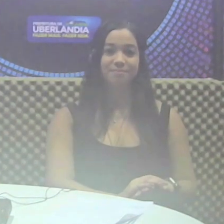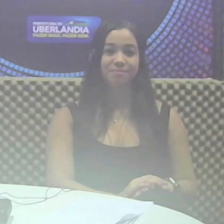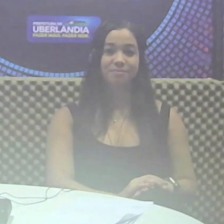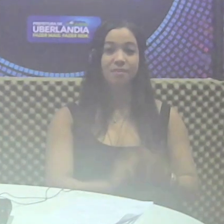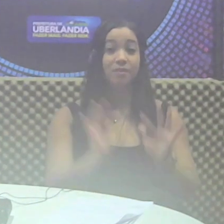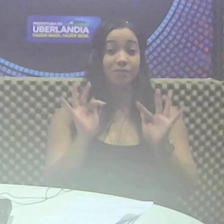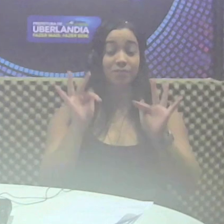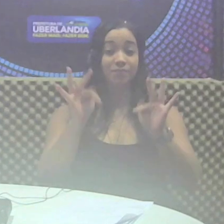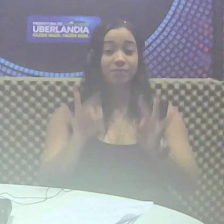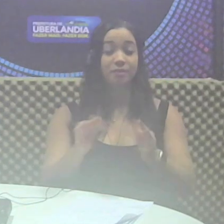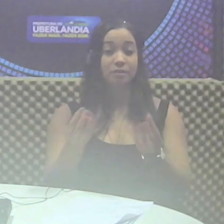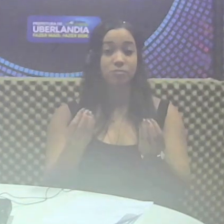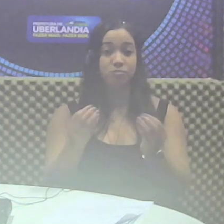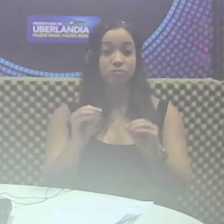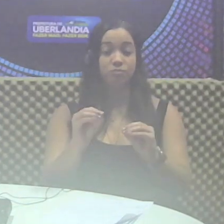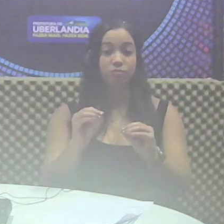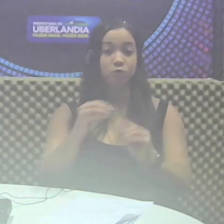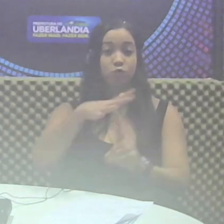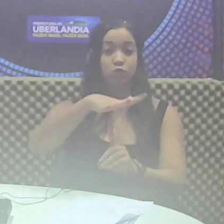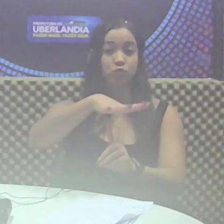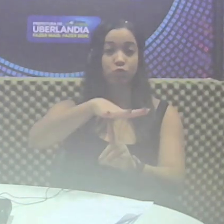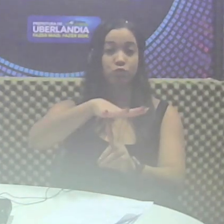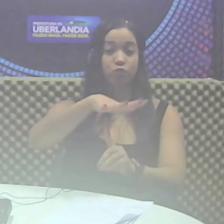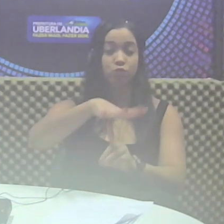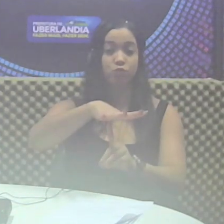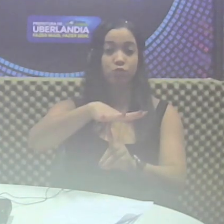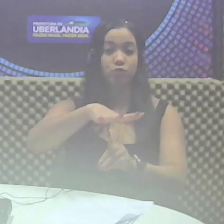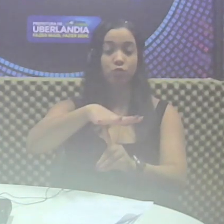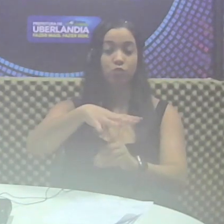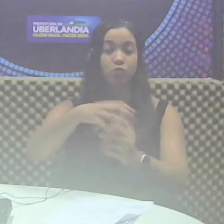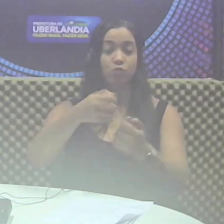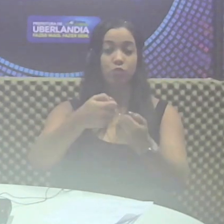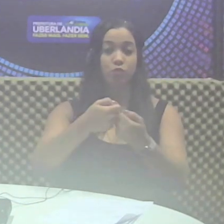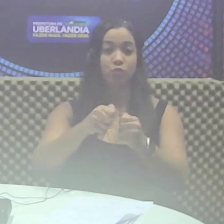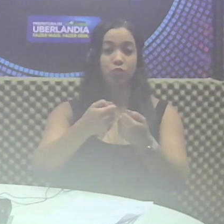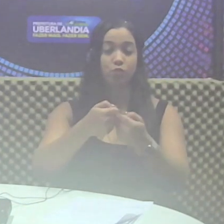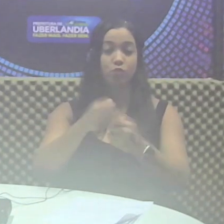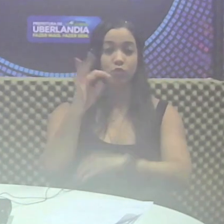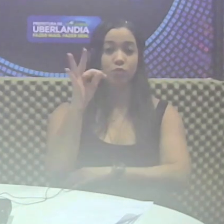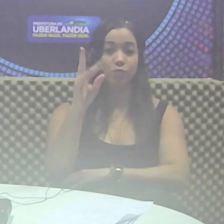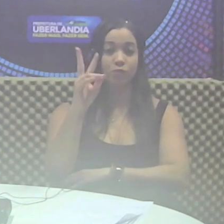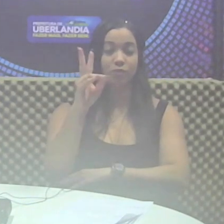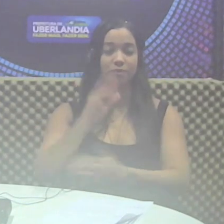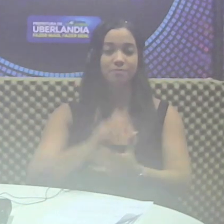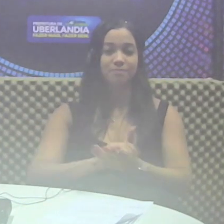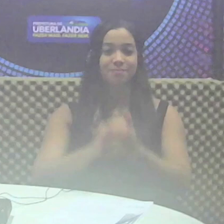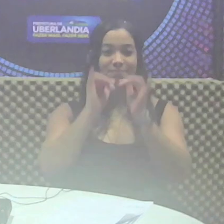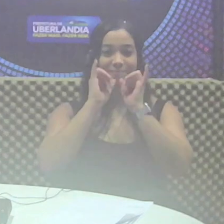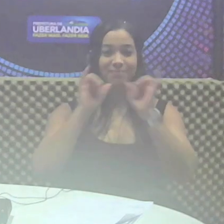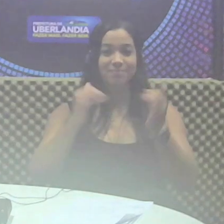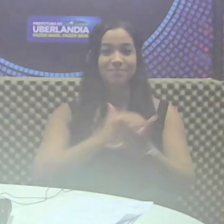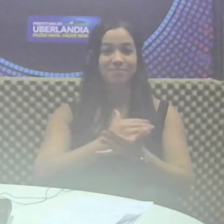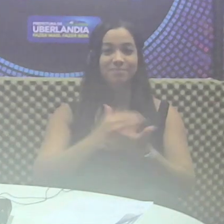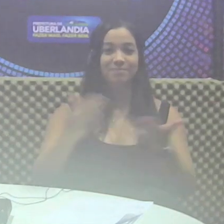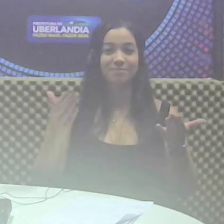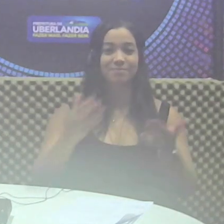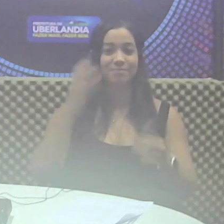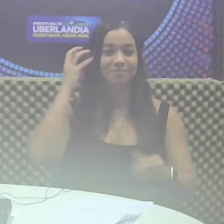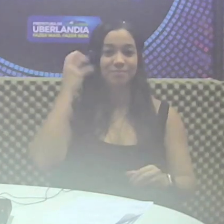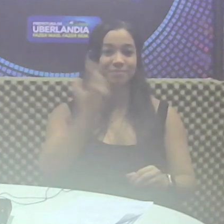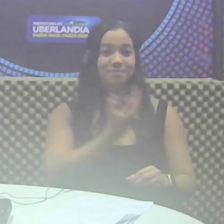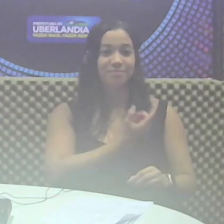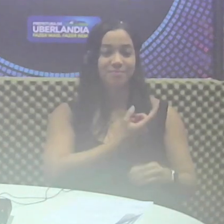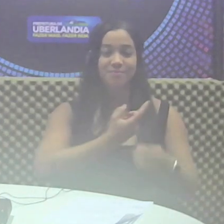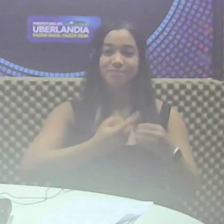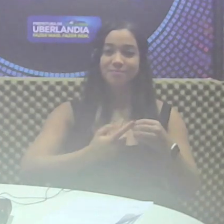Finalizada a instalação de abrigos metálicos em pontos de ônibus da Tubal Vilela. Essas e outras notícias a partir de agora na Rádio